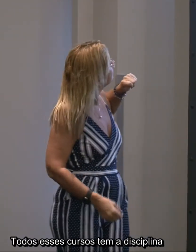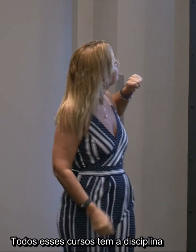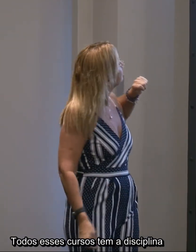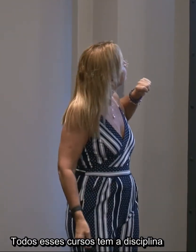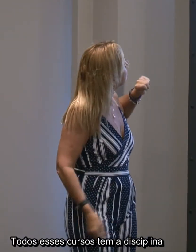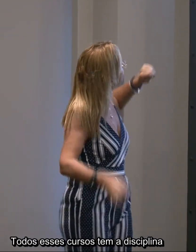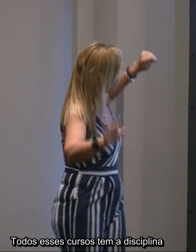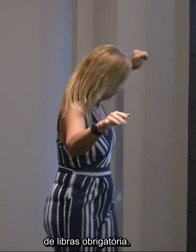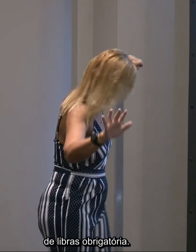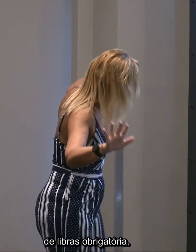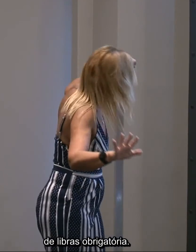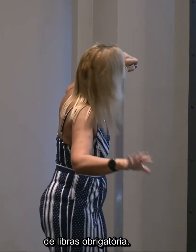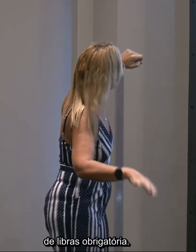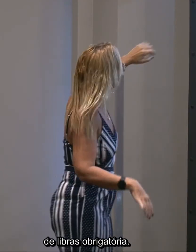têm disciplina de Libras obrigatória.